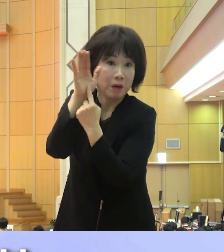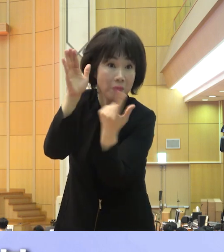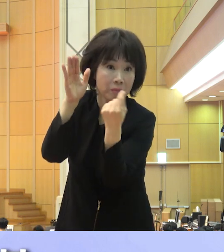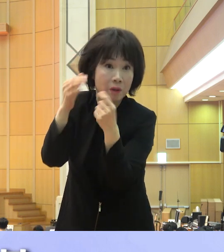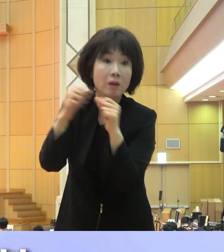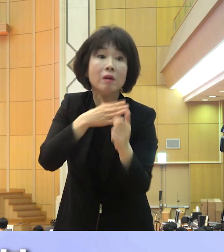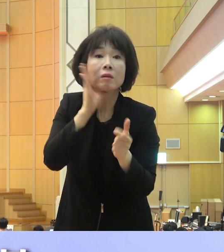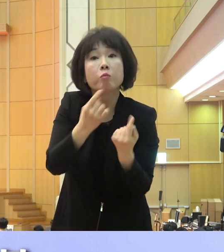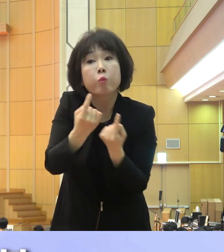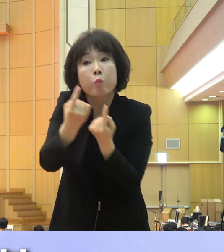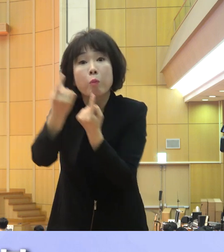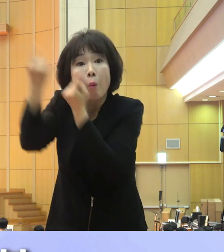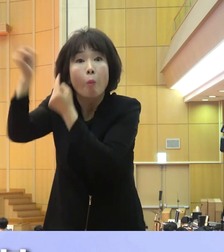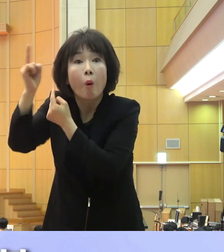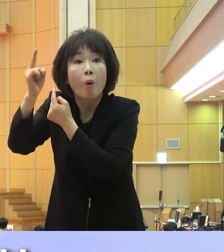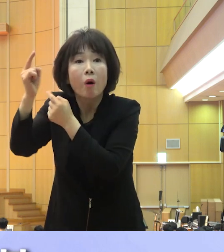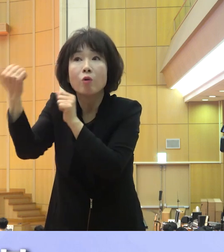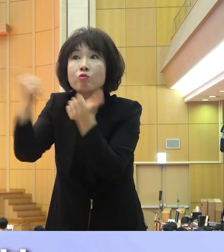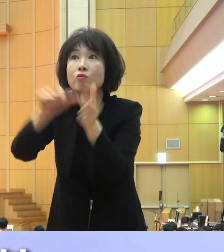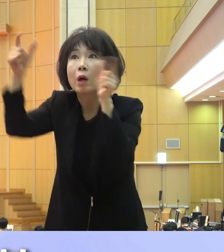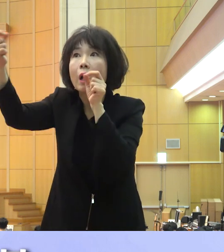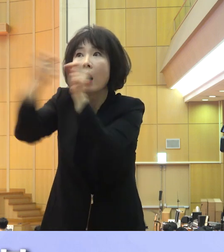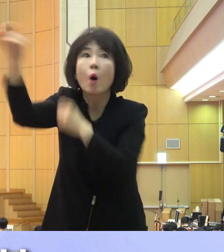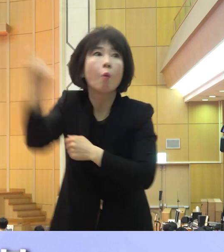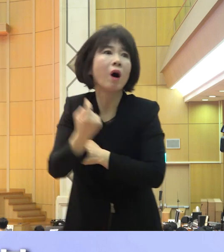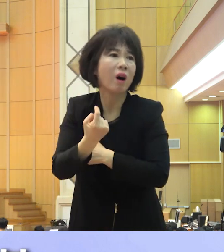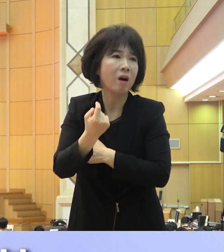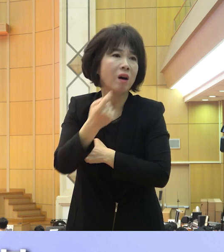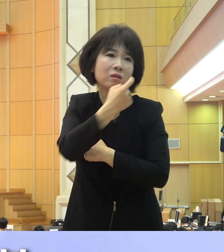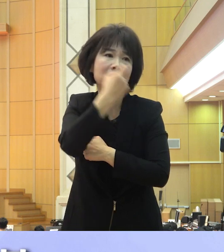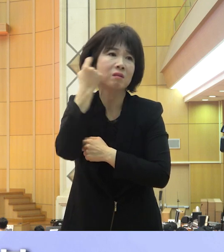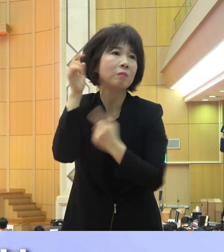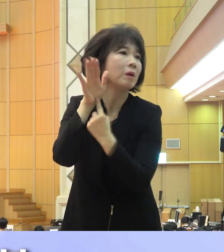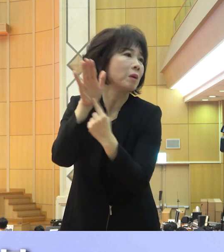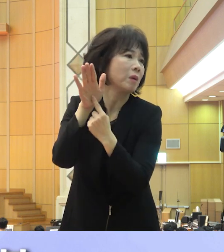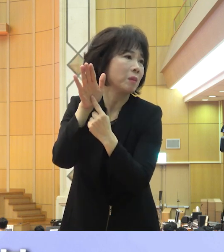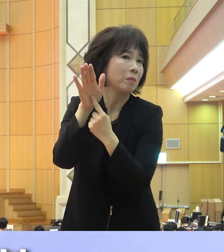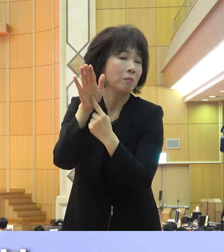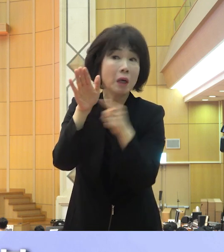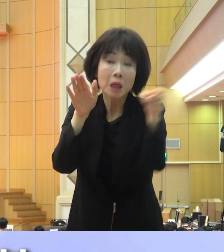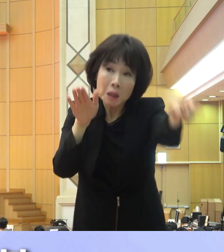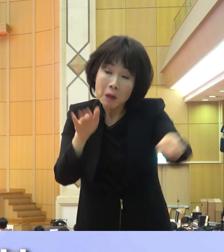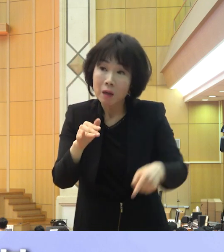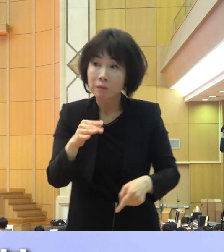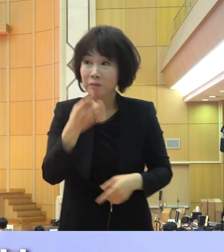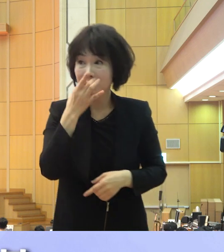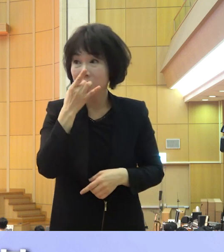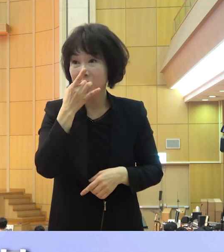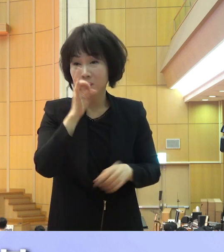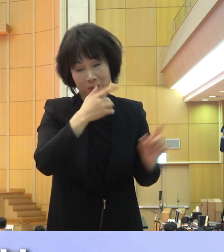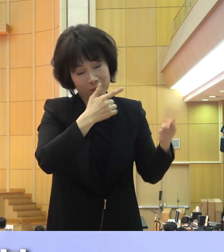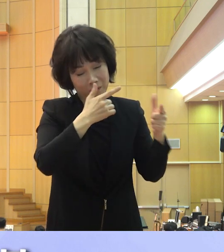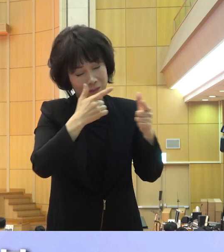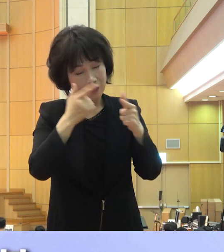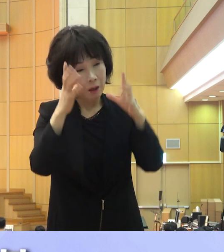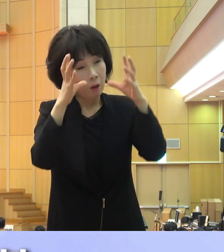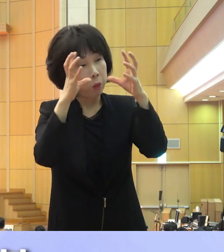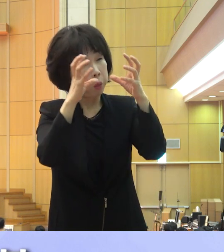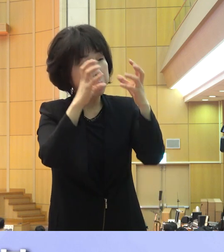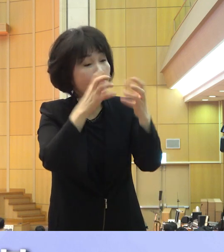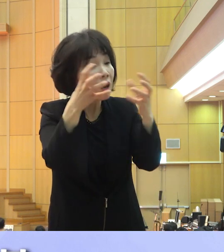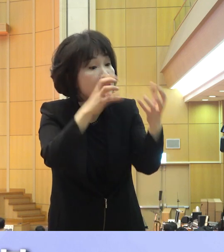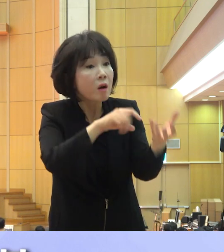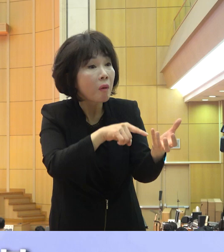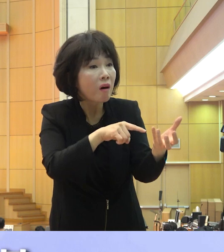보여주는 것입니다. 식물이 보십시오. 시들어지면 어떻습니까? 시들면 죽는 거예요. 늙으면